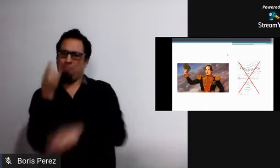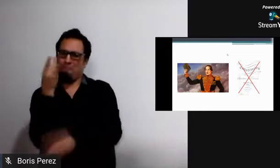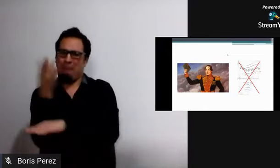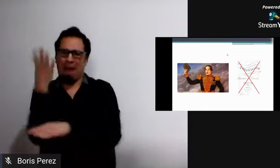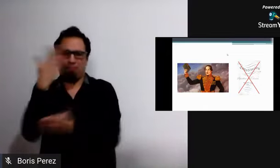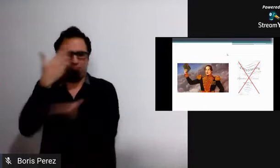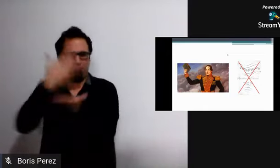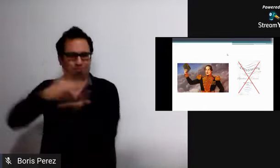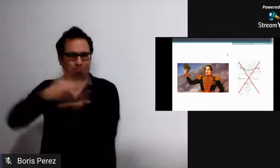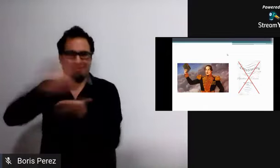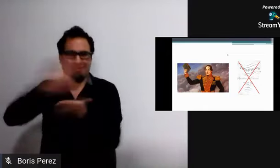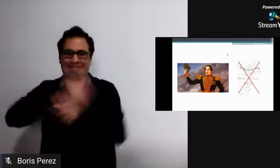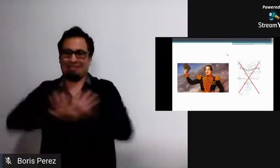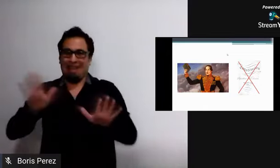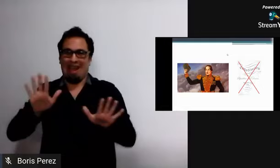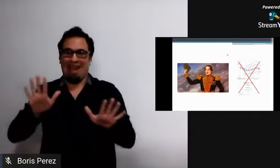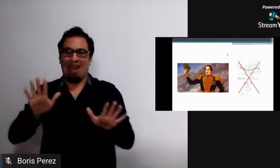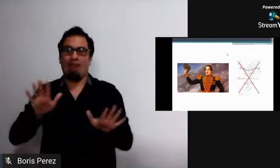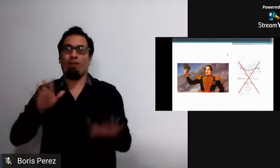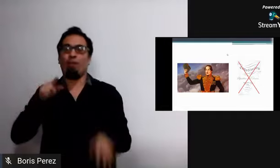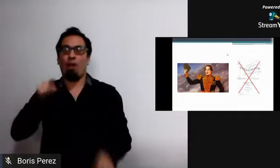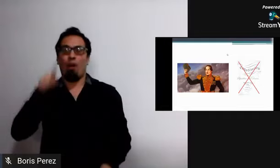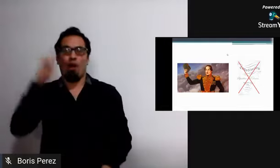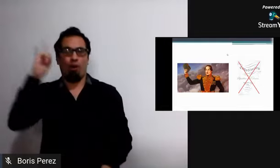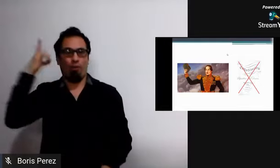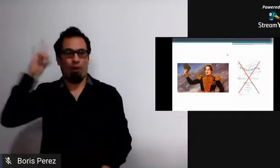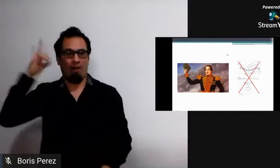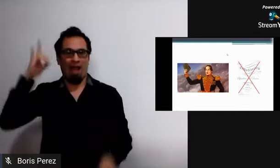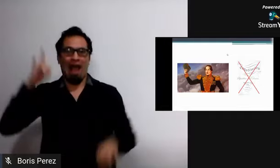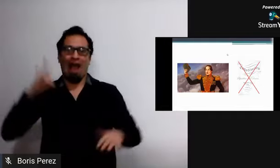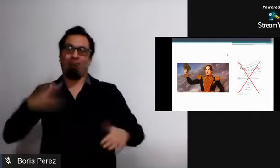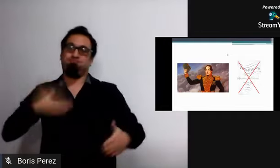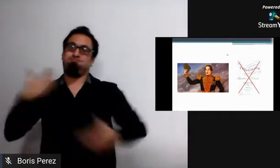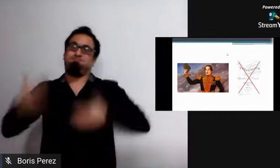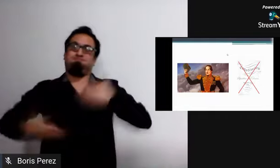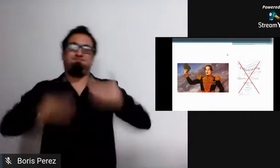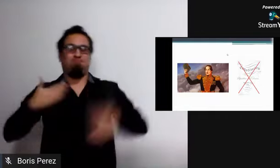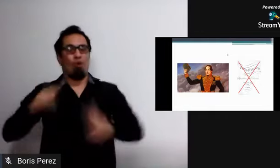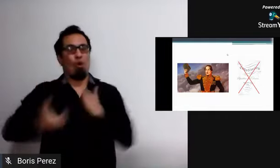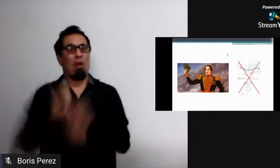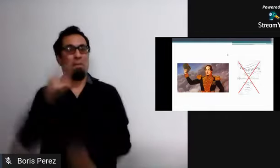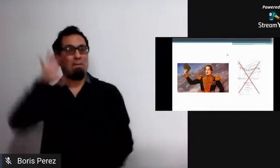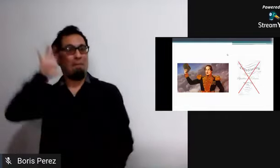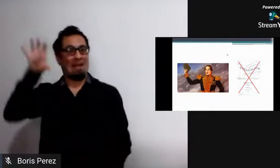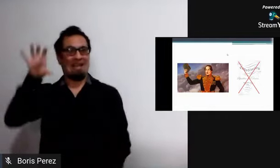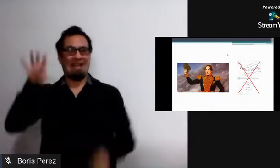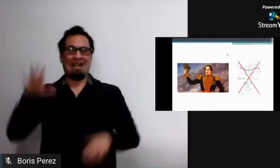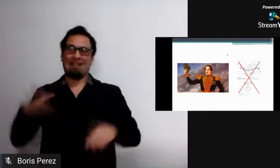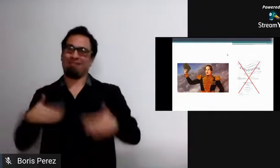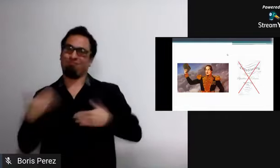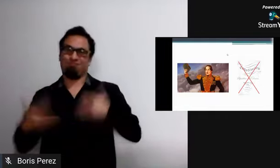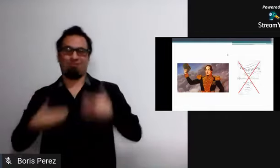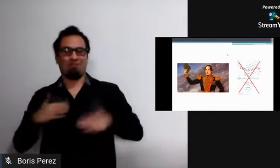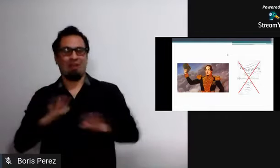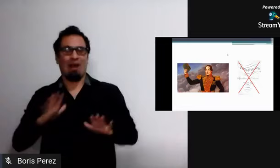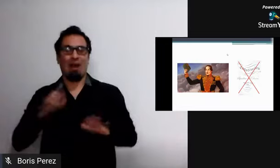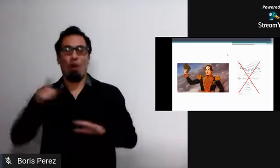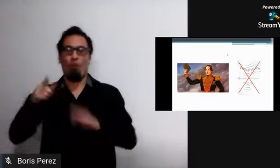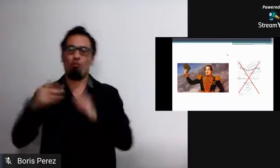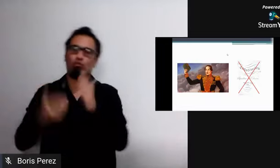por otros grupos también independistas. En ese momento empezó a generarse la independencia de varios países a